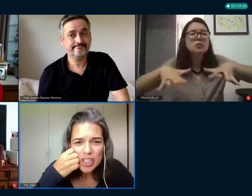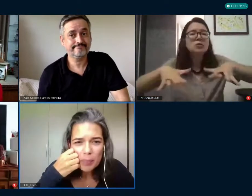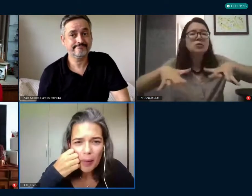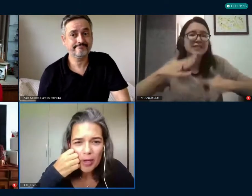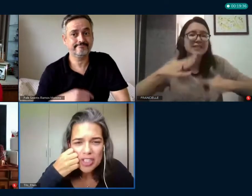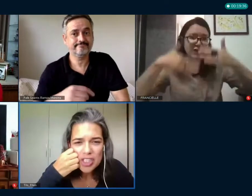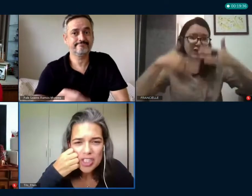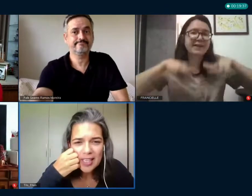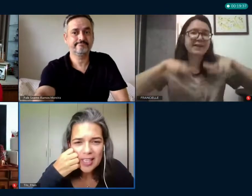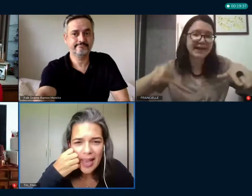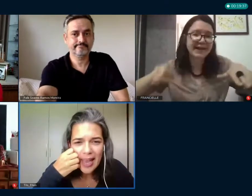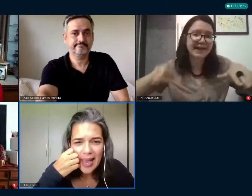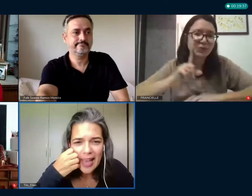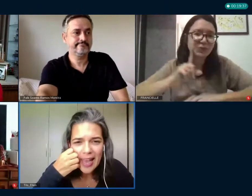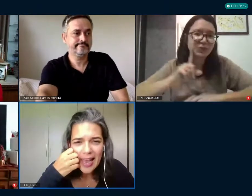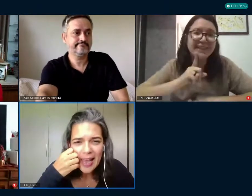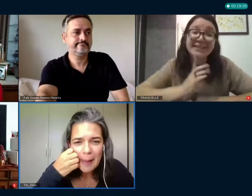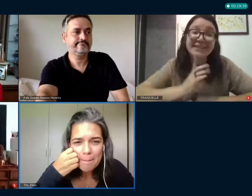Como que a gente pode